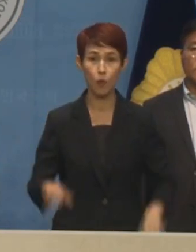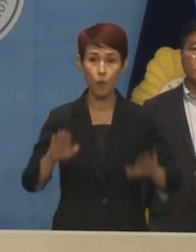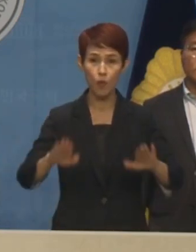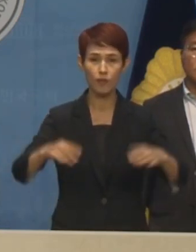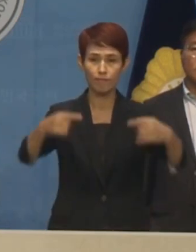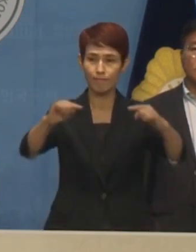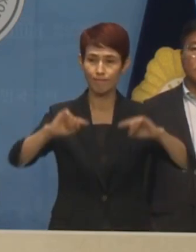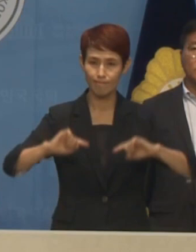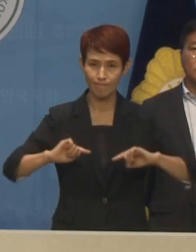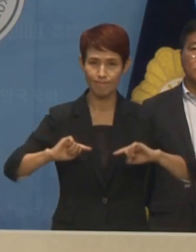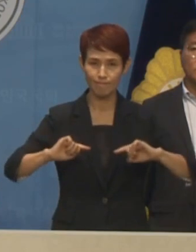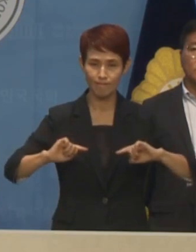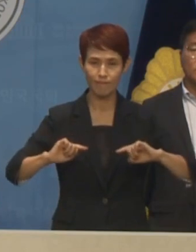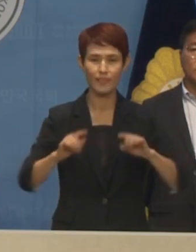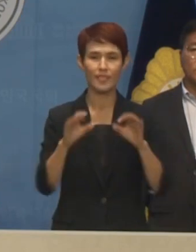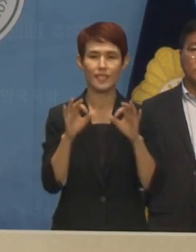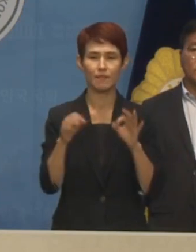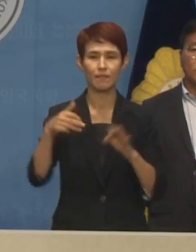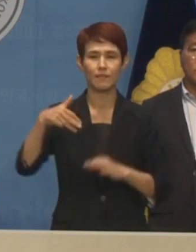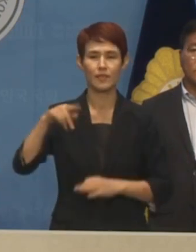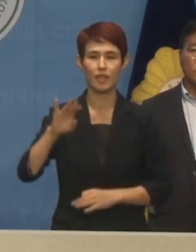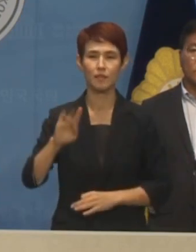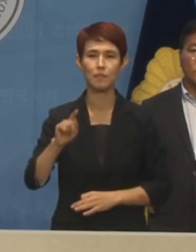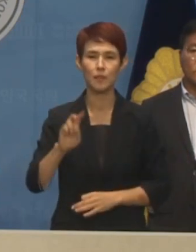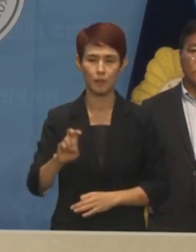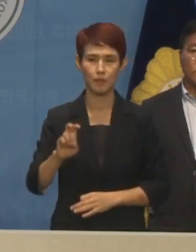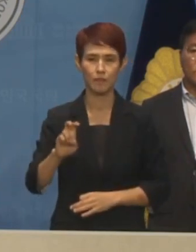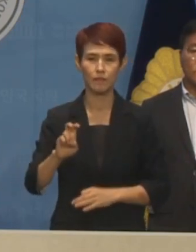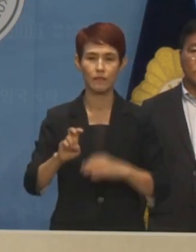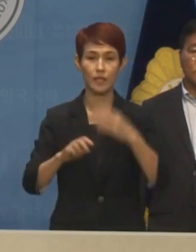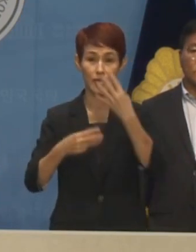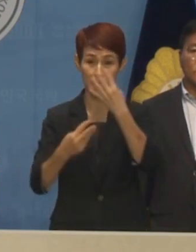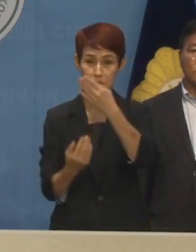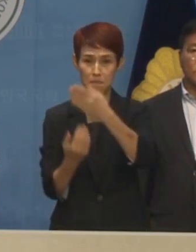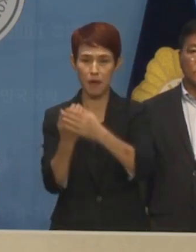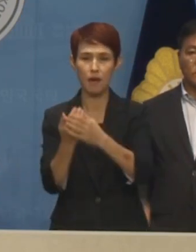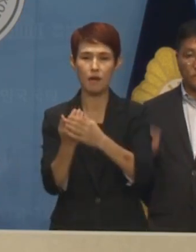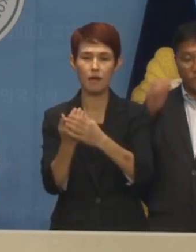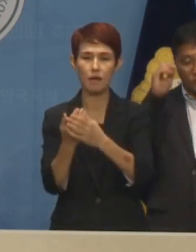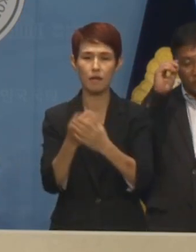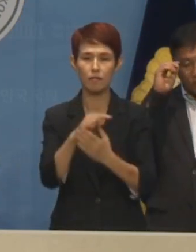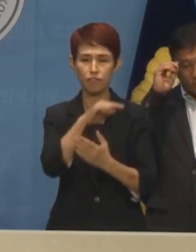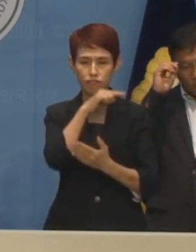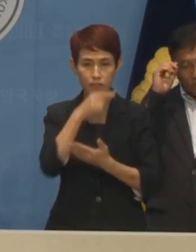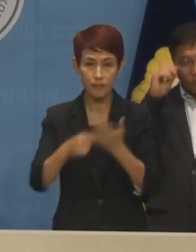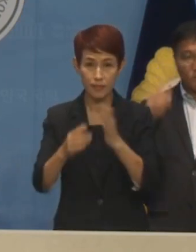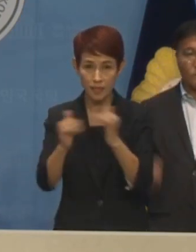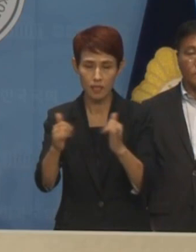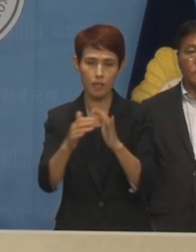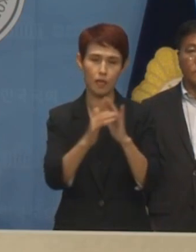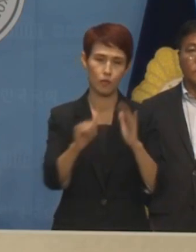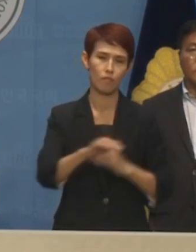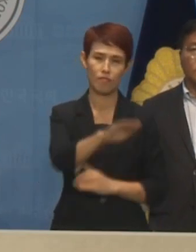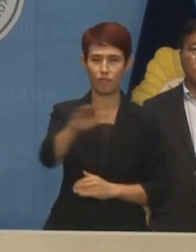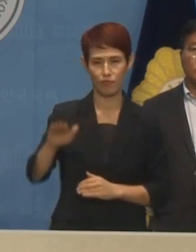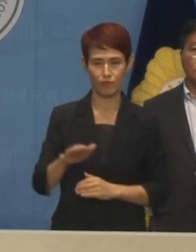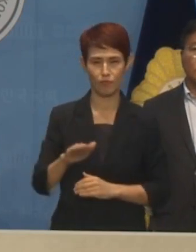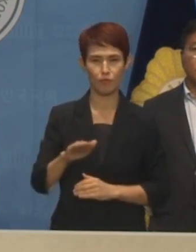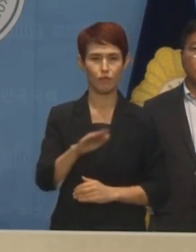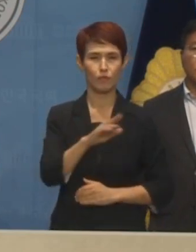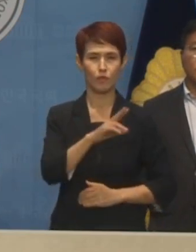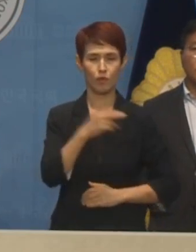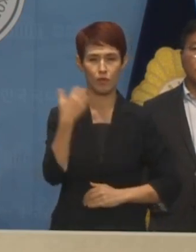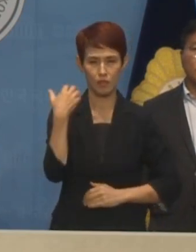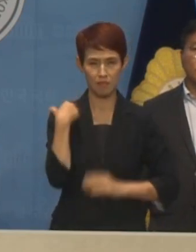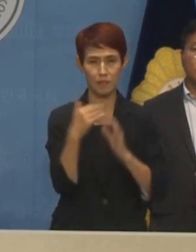함께해 주신 김창범 제주 4.3 유족회장님과 유족회 임원분들, 그리고 무거운